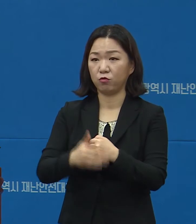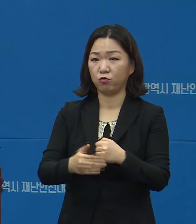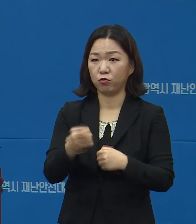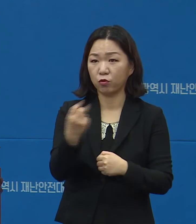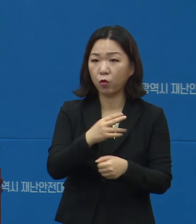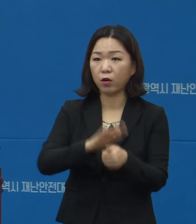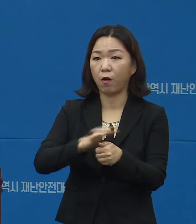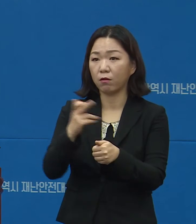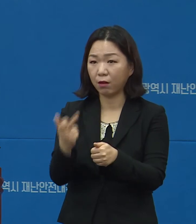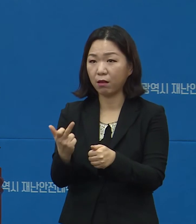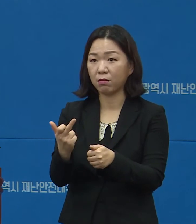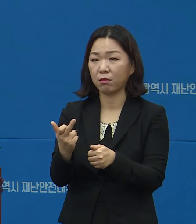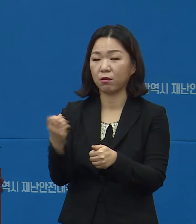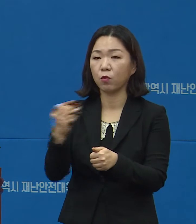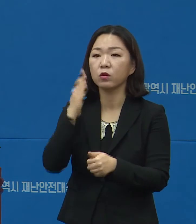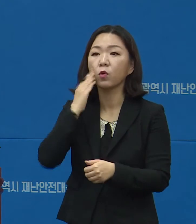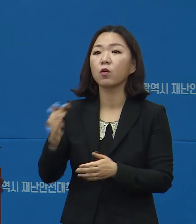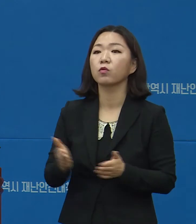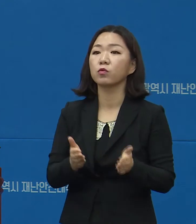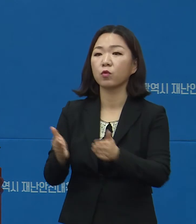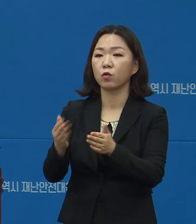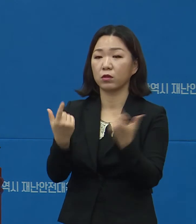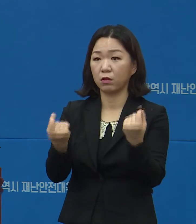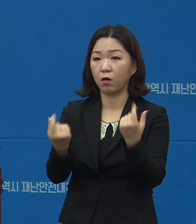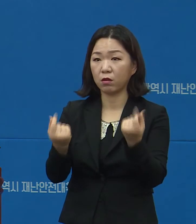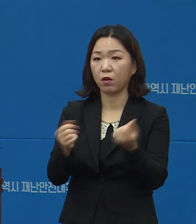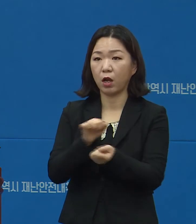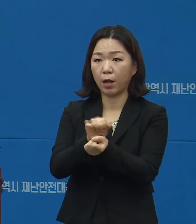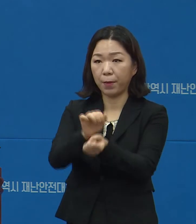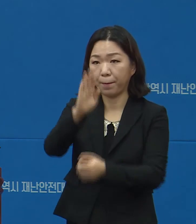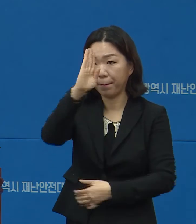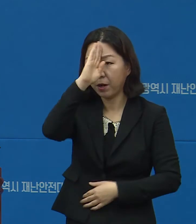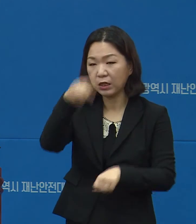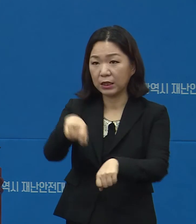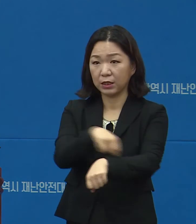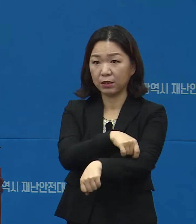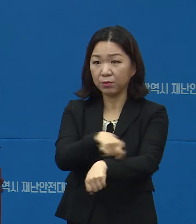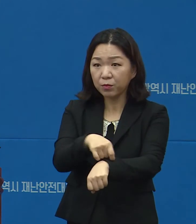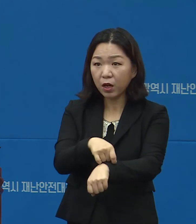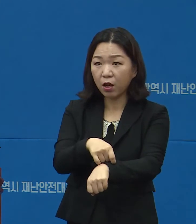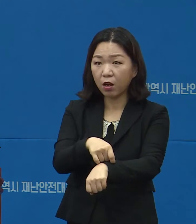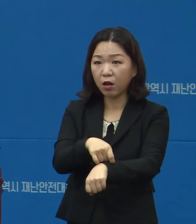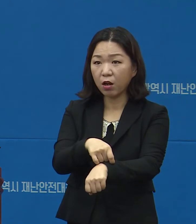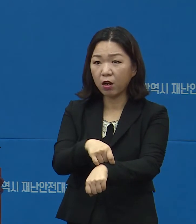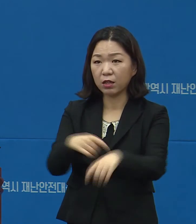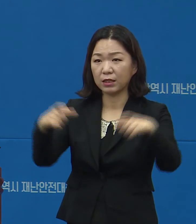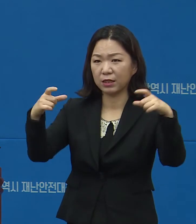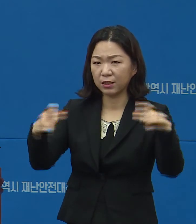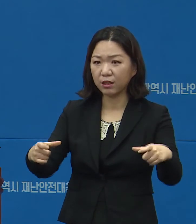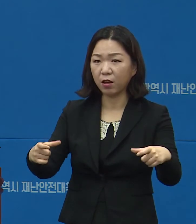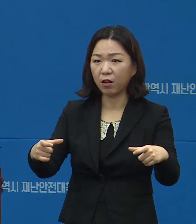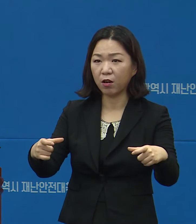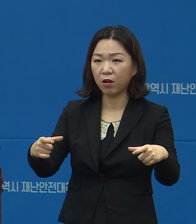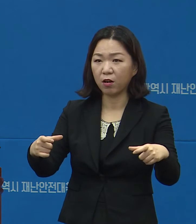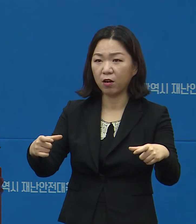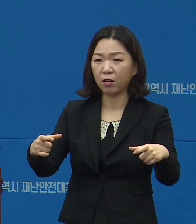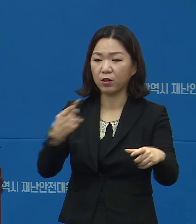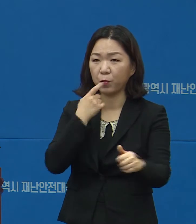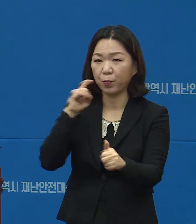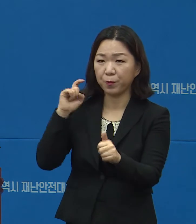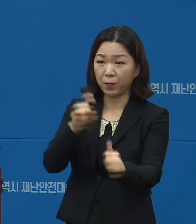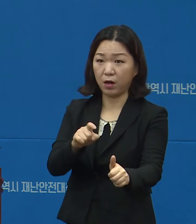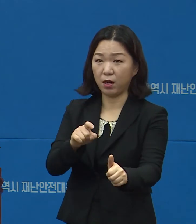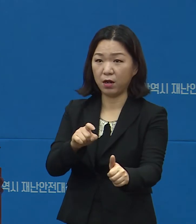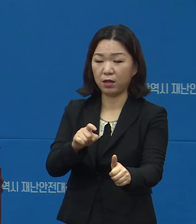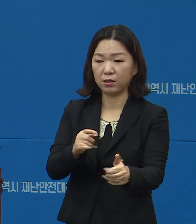그리고 경산, 청도와 같이 감염병 특별 지역으로 선정된